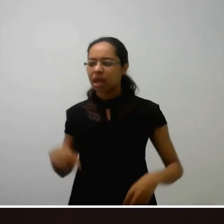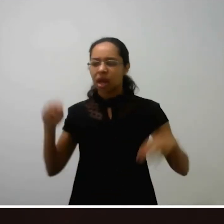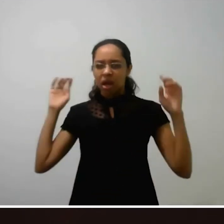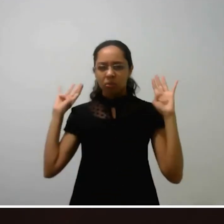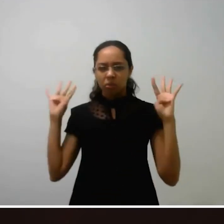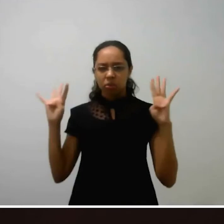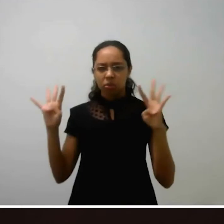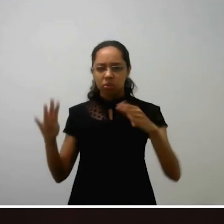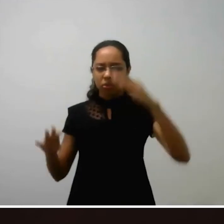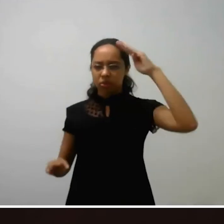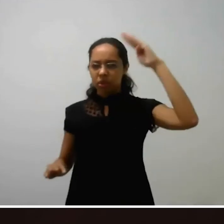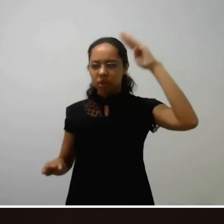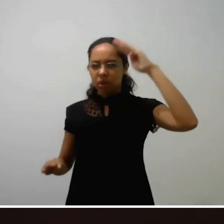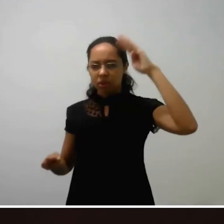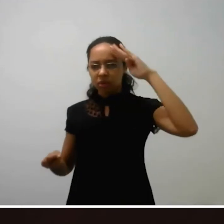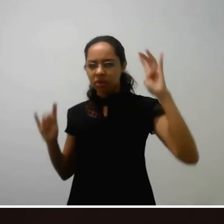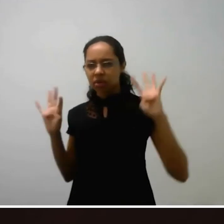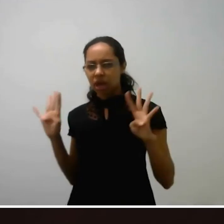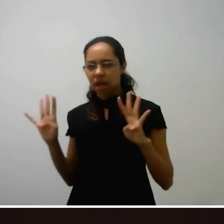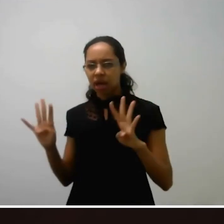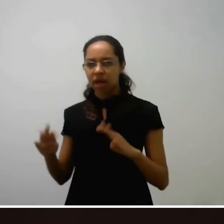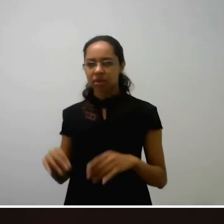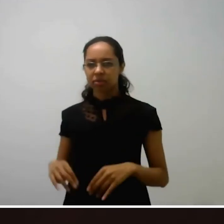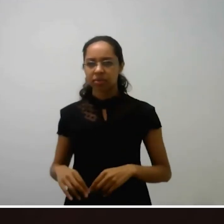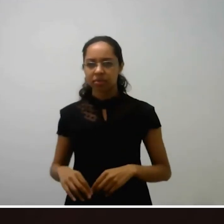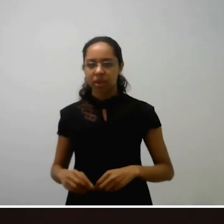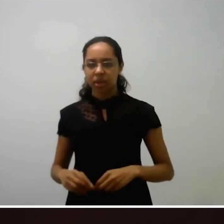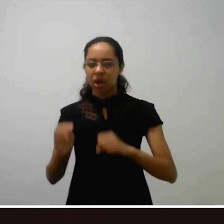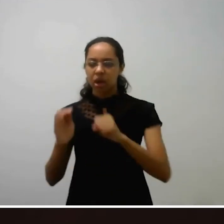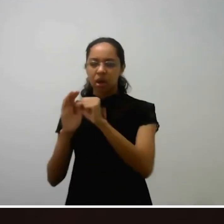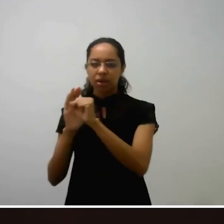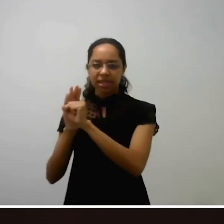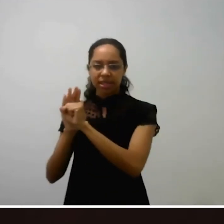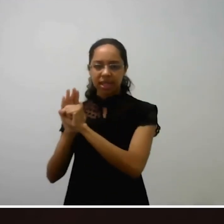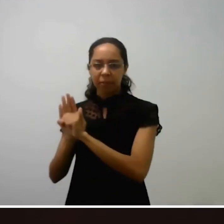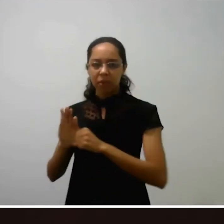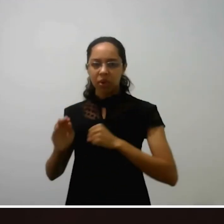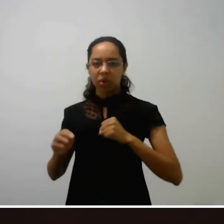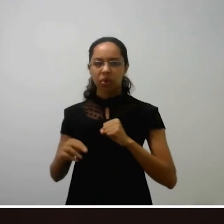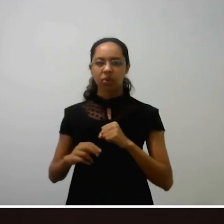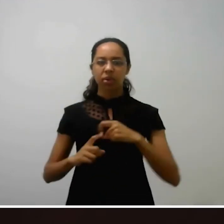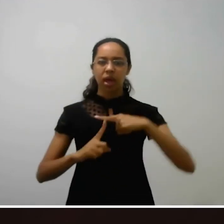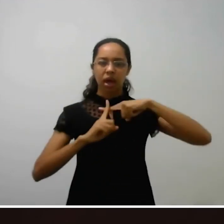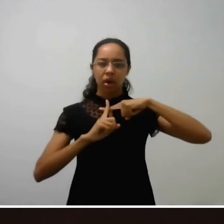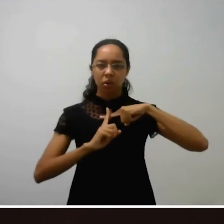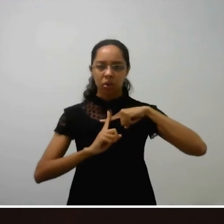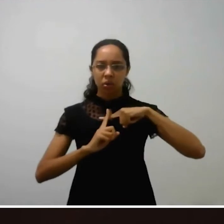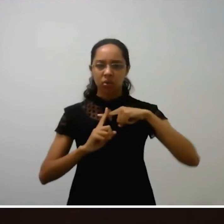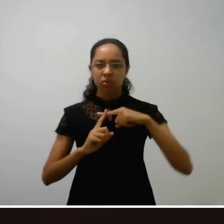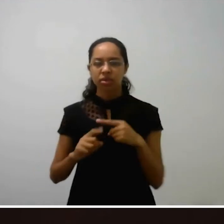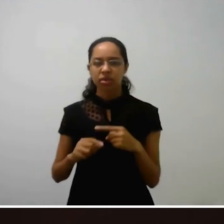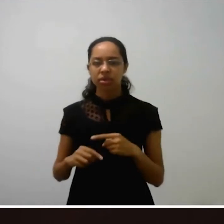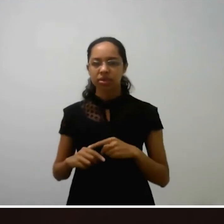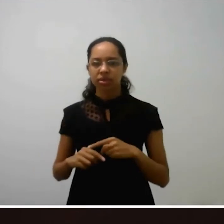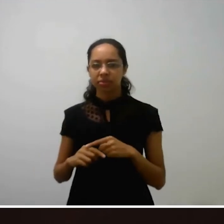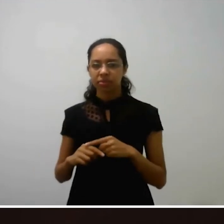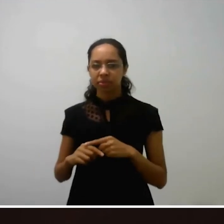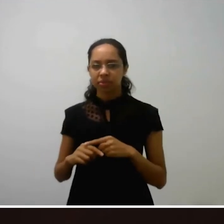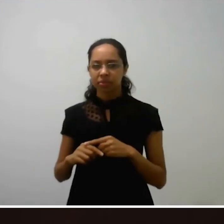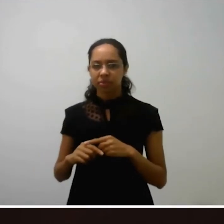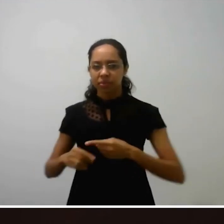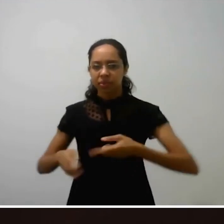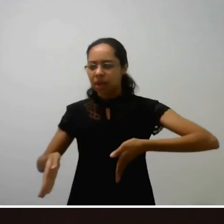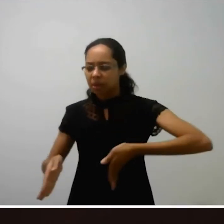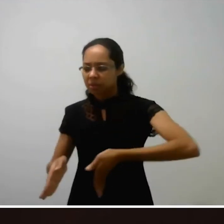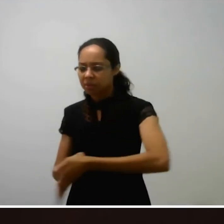Com símbolos da cruz, vocês sabem, né? O símbolo da cruz, dos cruzados, era uma cruzada contra os cristãos agora.